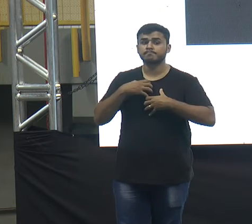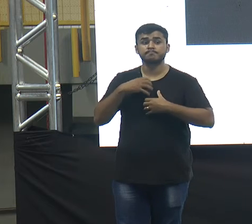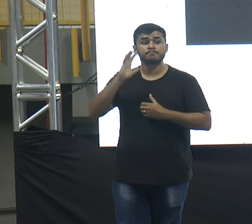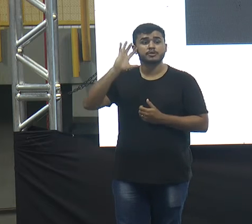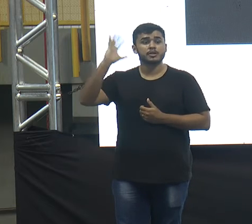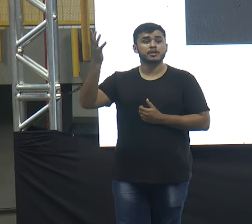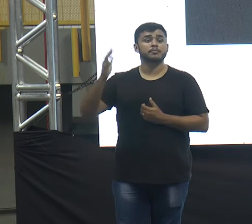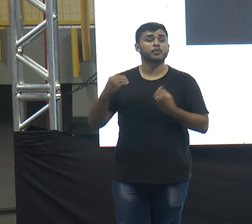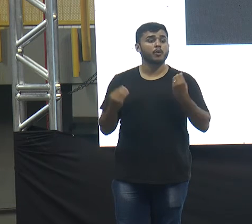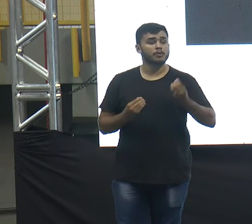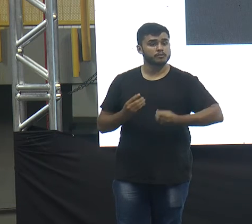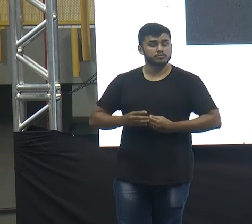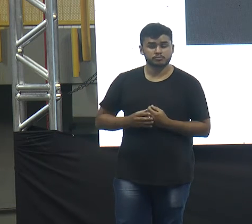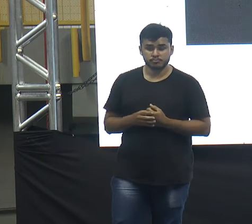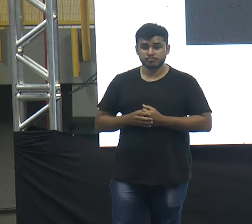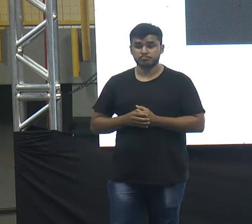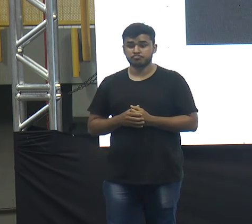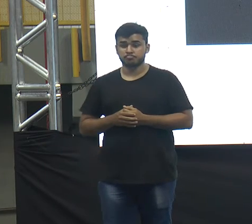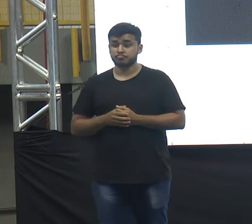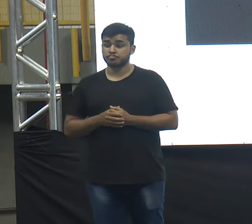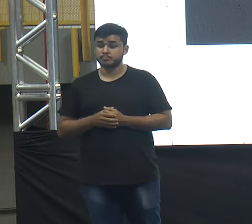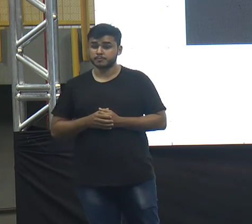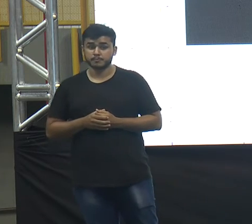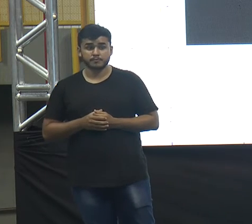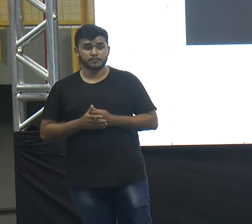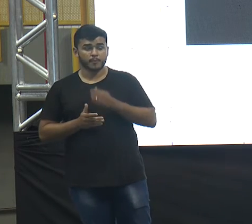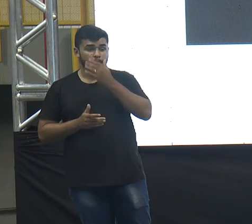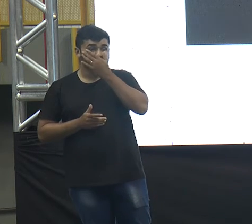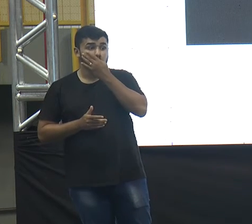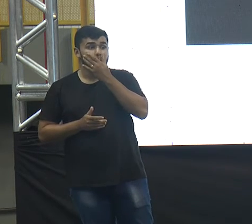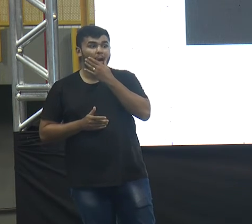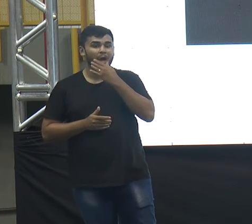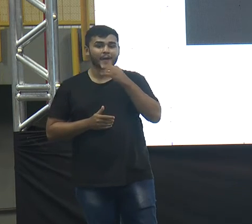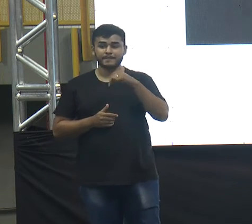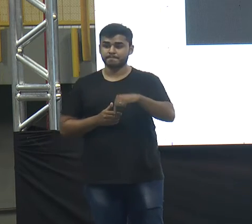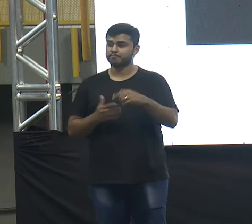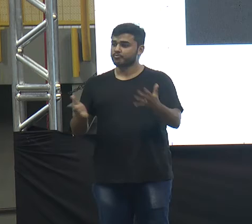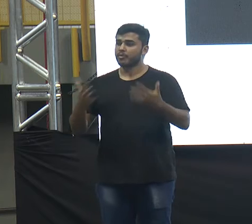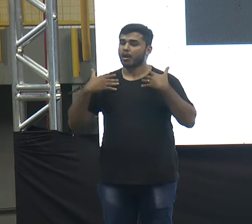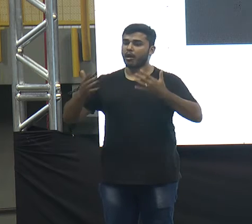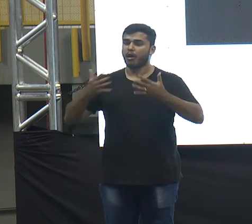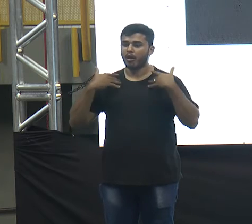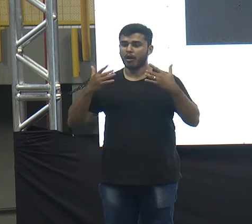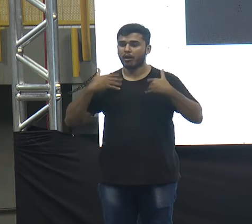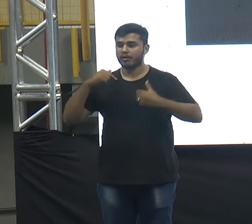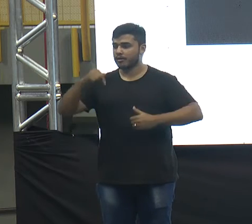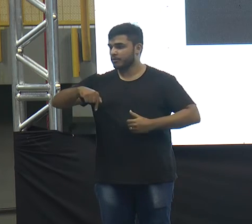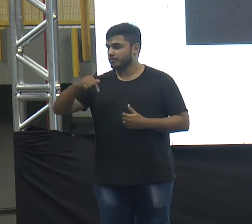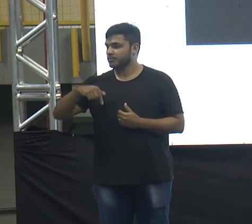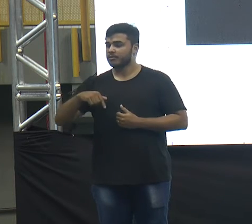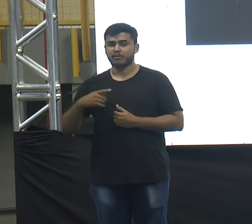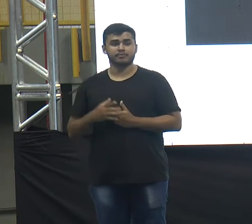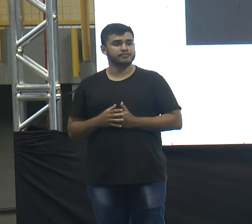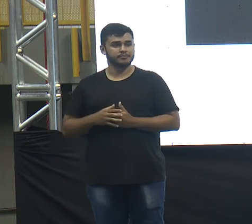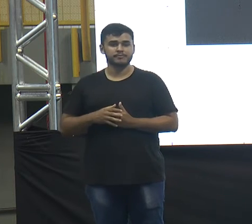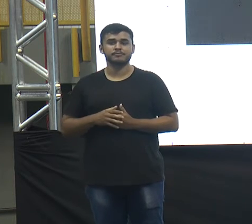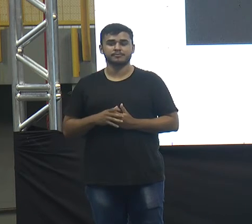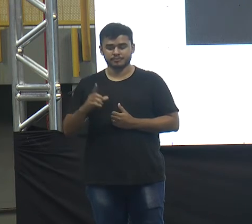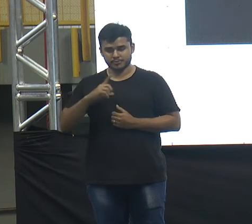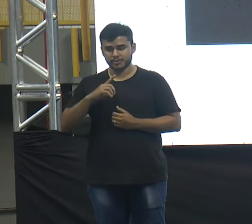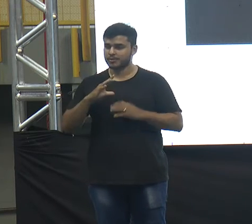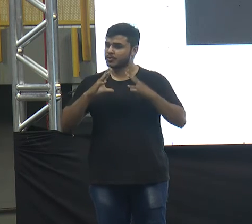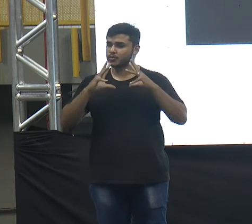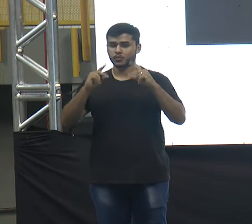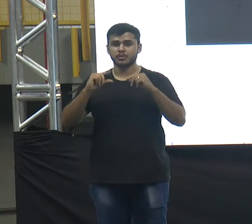Boa pergunta, professor. Aqui em Fortaleza a gente só tem verão, está errado. Qualquer parte do planeta tem as 4